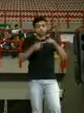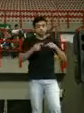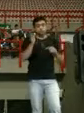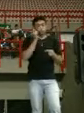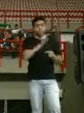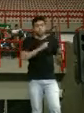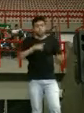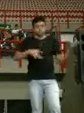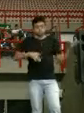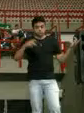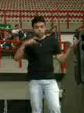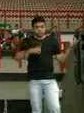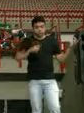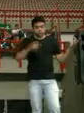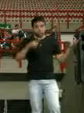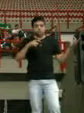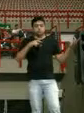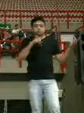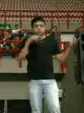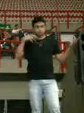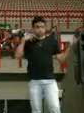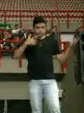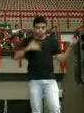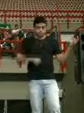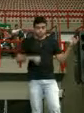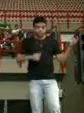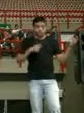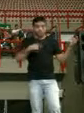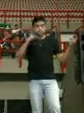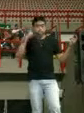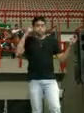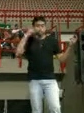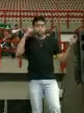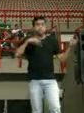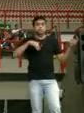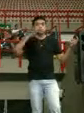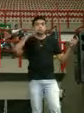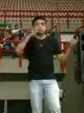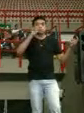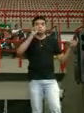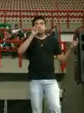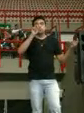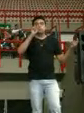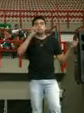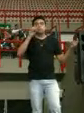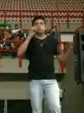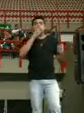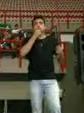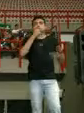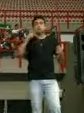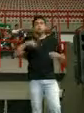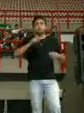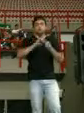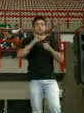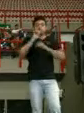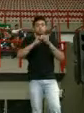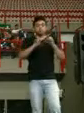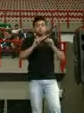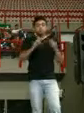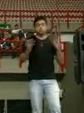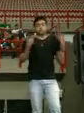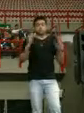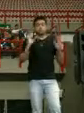uma determinada corda de violão, visando produzir um som mais agudo, o violinista deverá. E